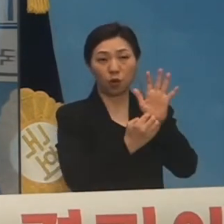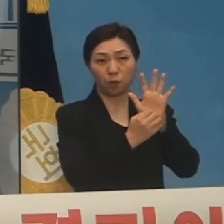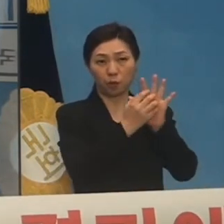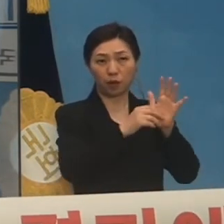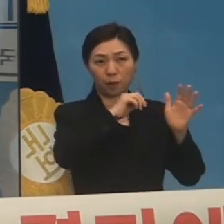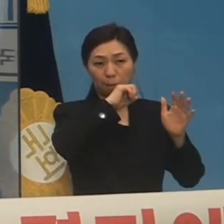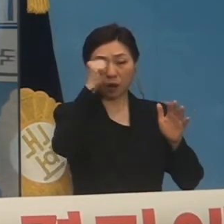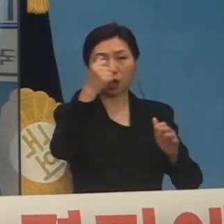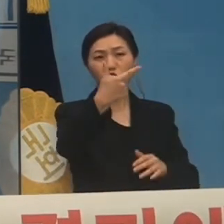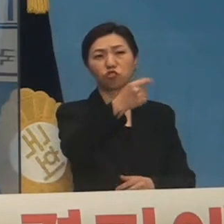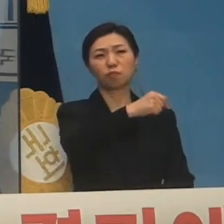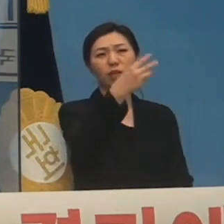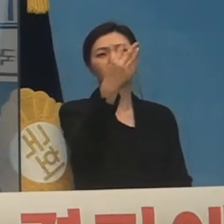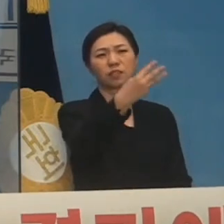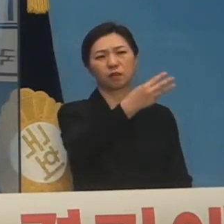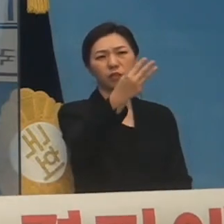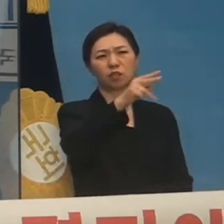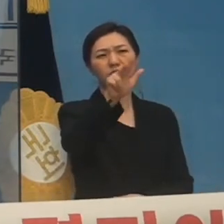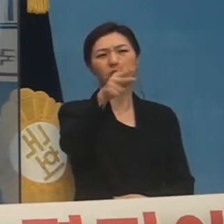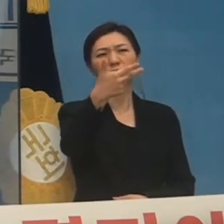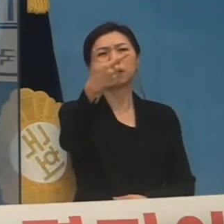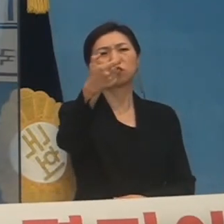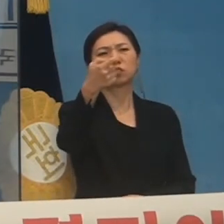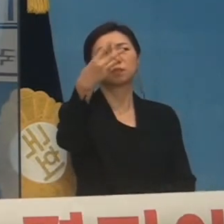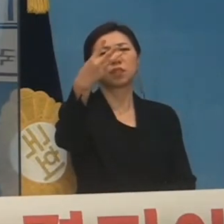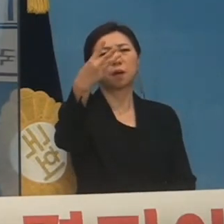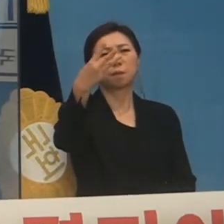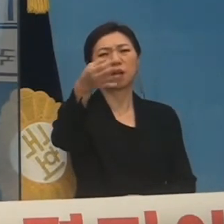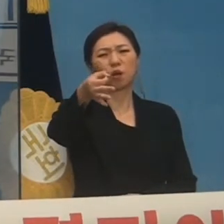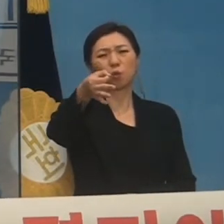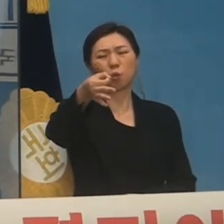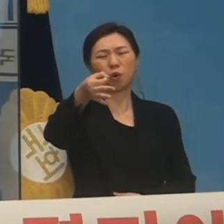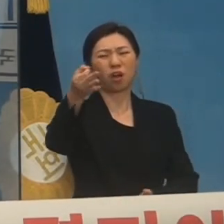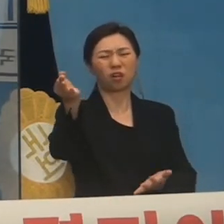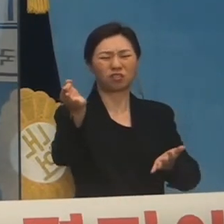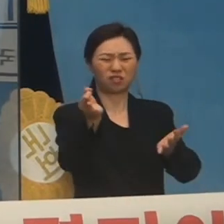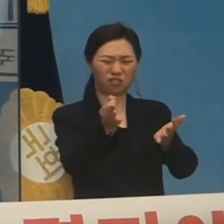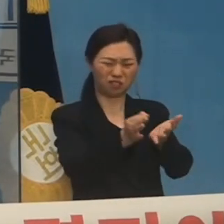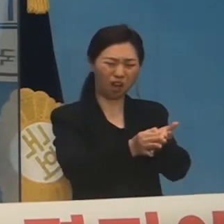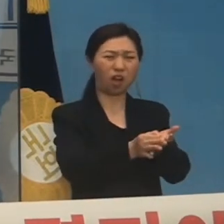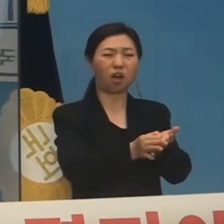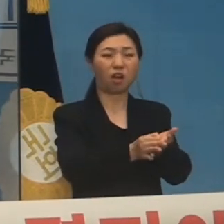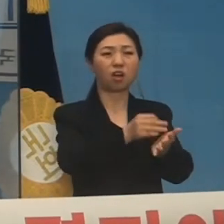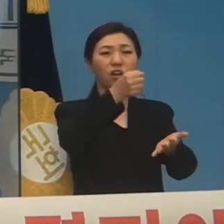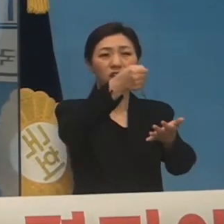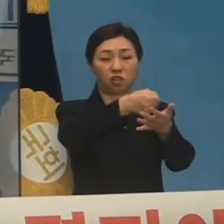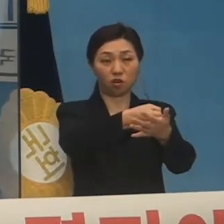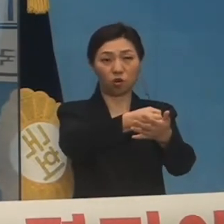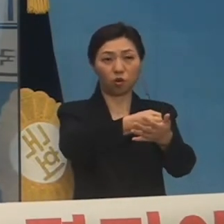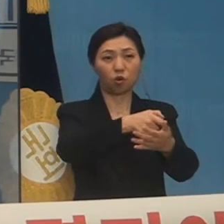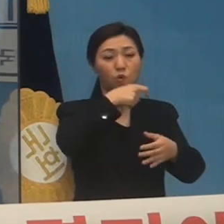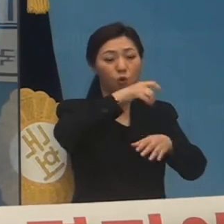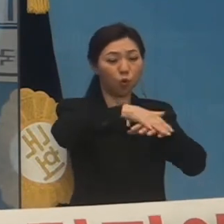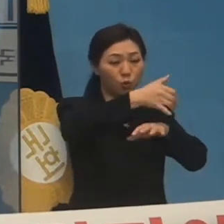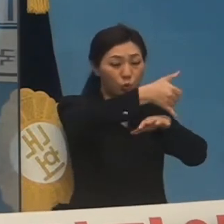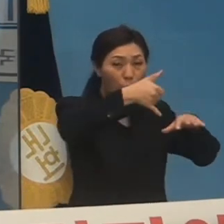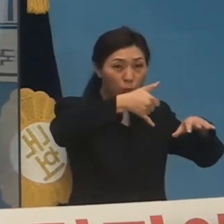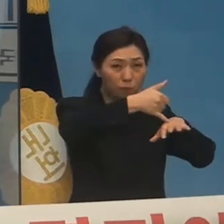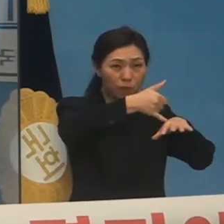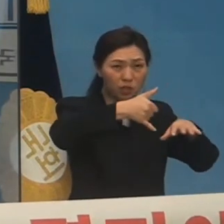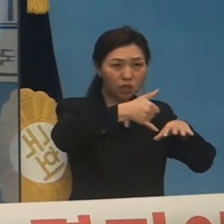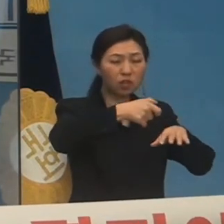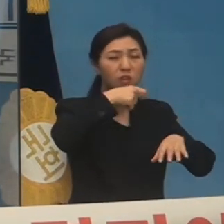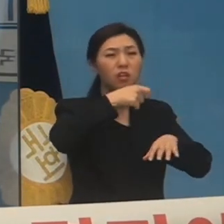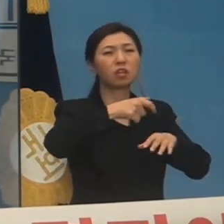63,763원이라는 낮은 가격으로 결정됐고 농민농협은 이